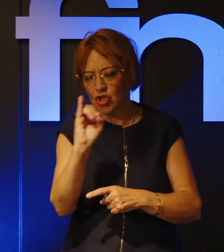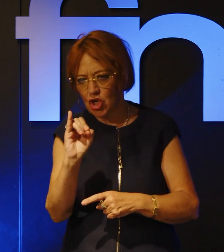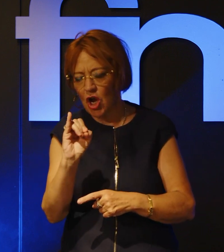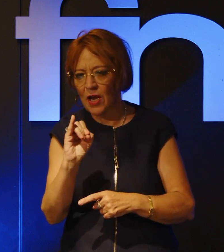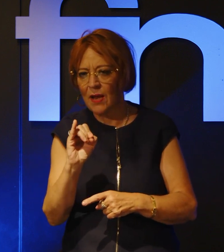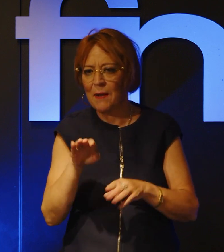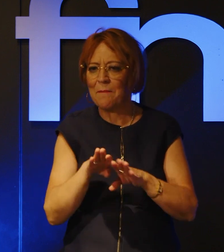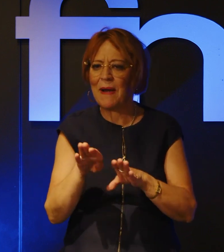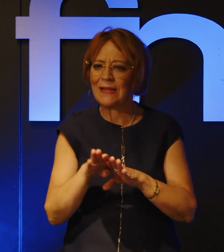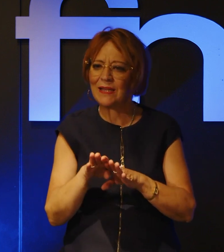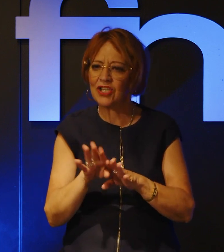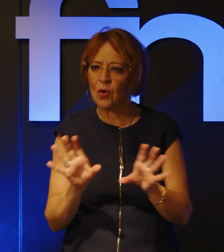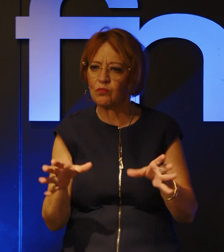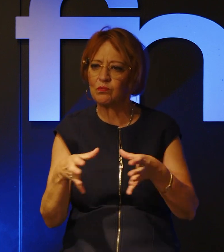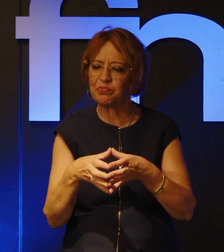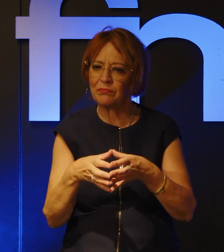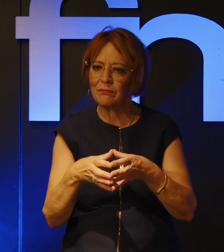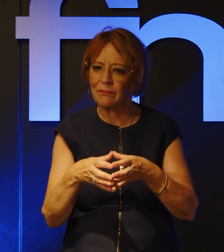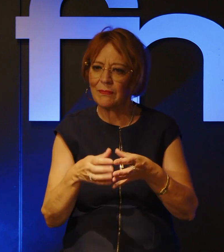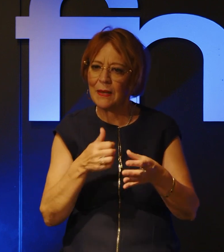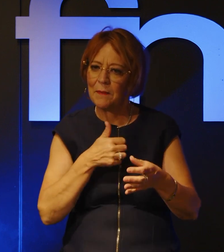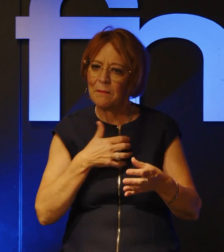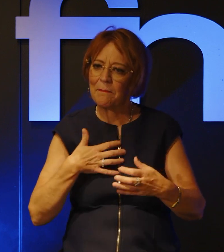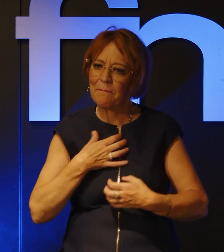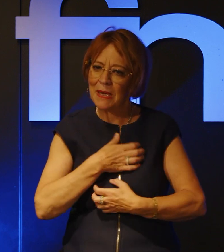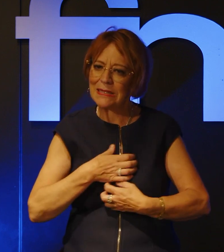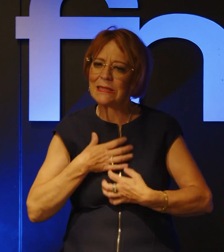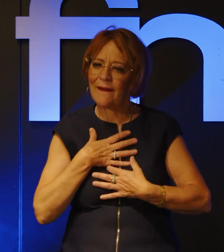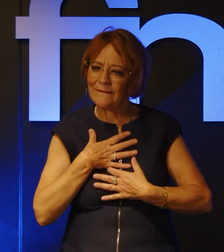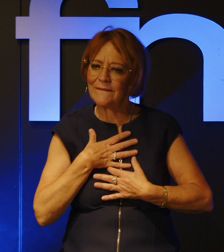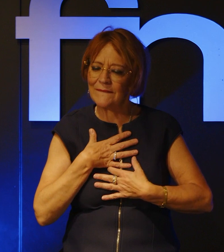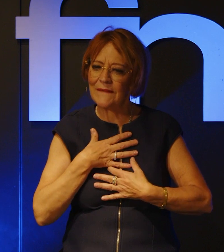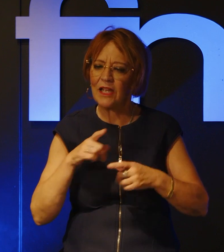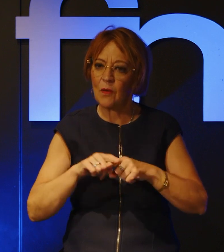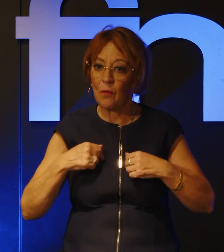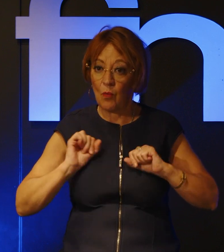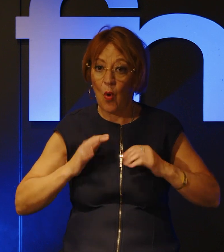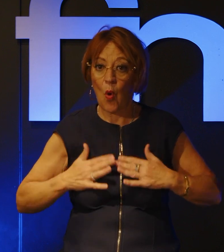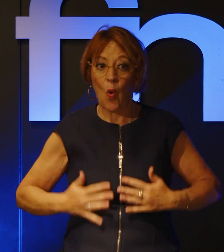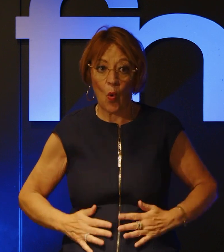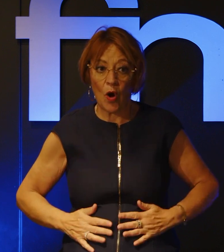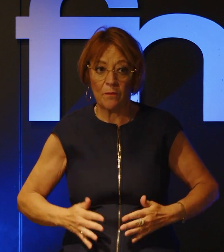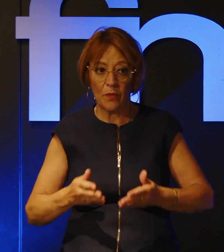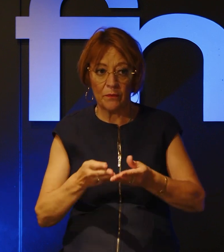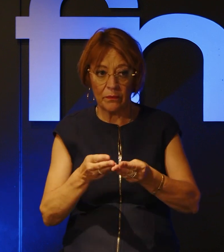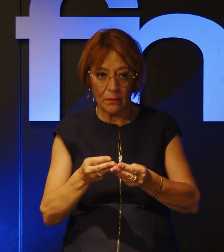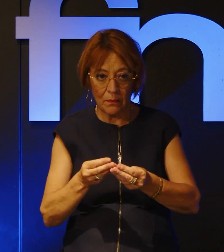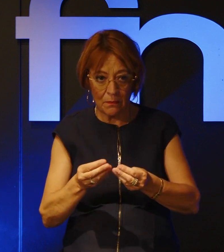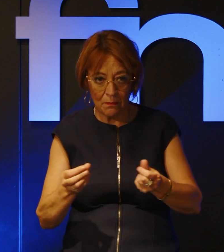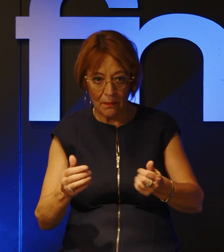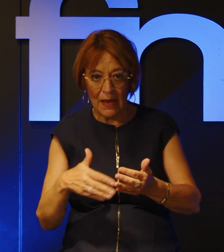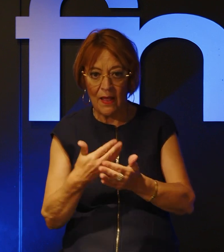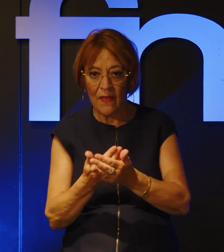prazer eh o não sou Marcela mas também faço política em que o meu corpo no fundo desaparece para